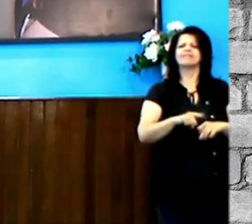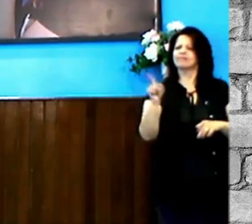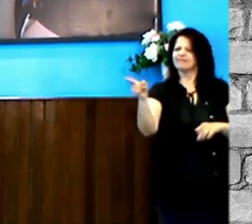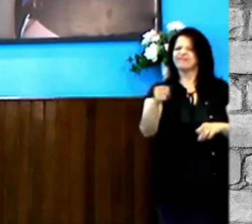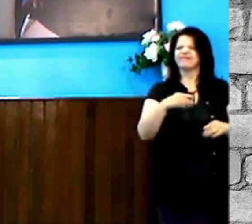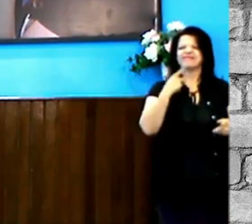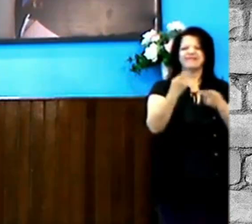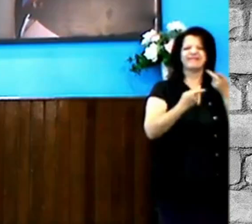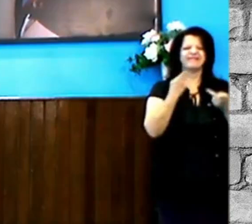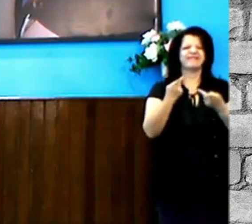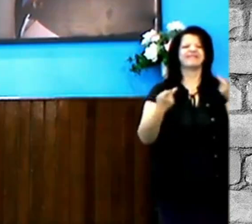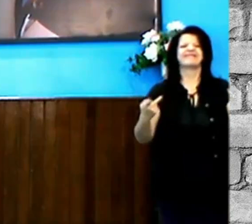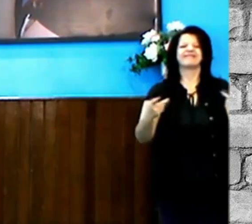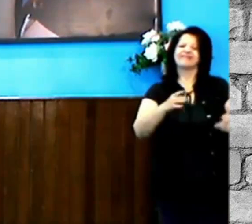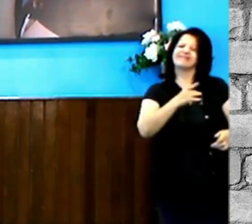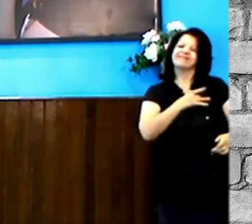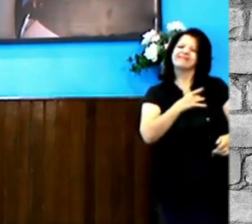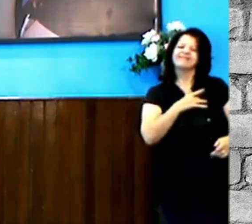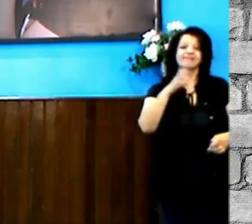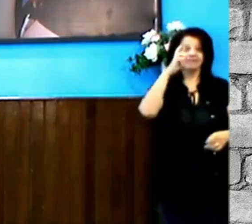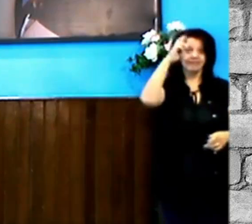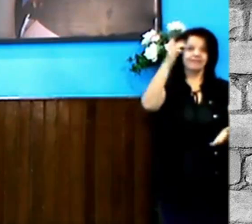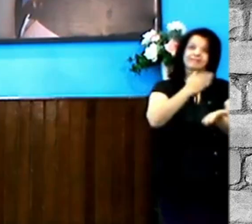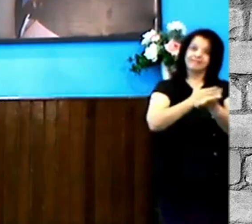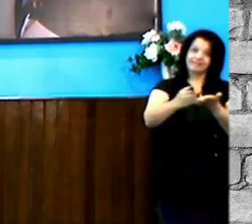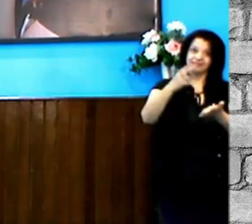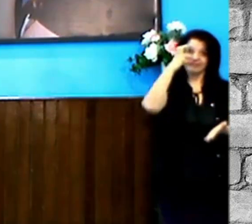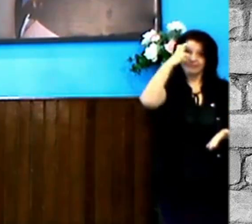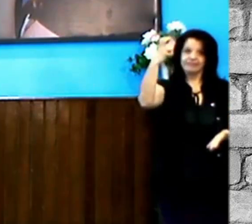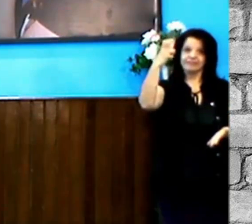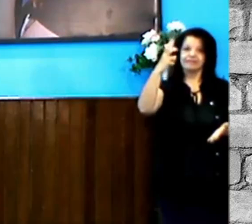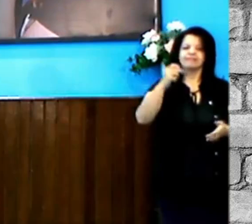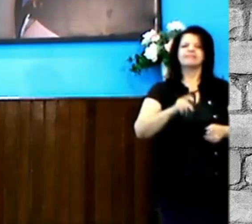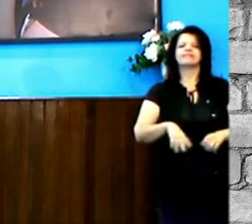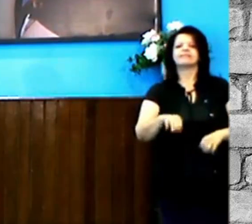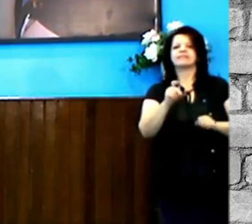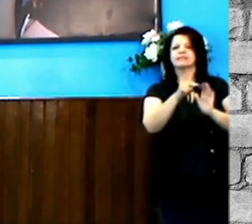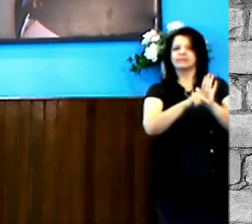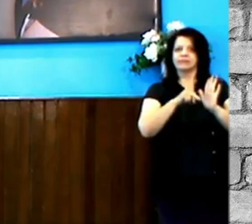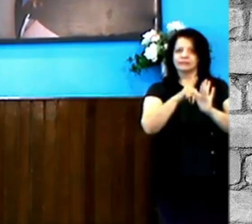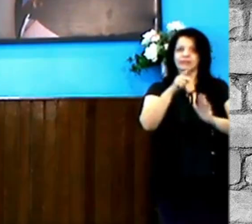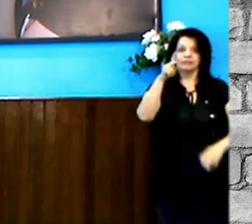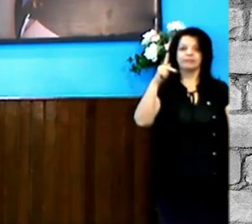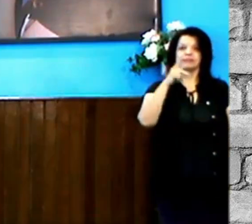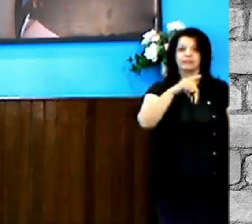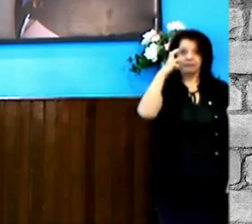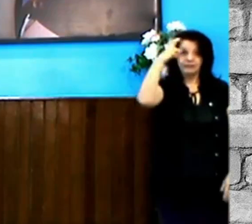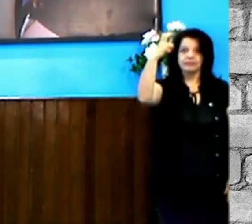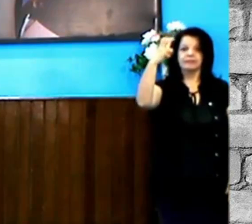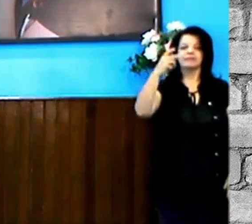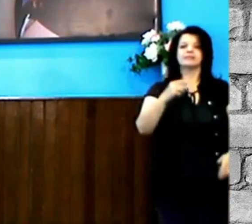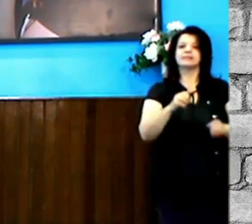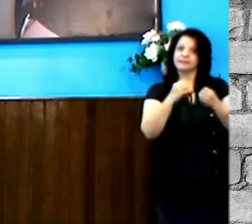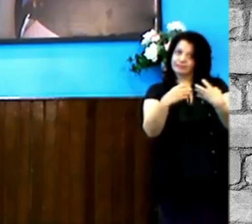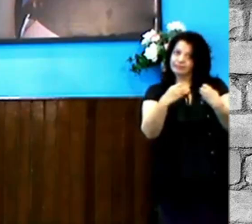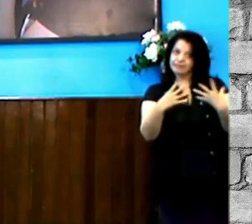disseram. O temor do Senhor é o princípio da sabedoria. Provérbios capítulo 1, versículo 7. A Bíblia diz que os olhos do